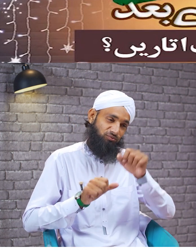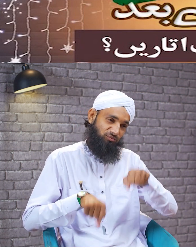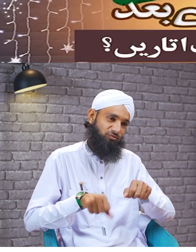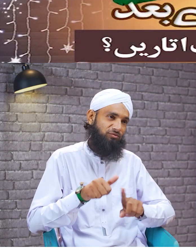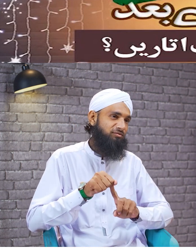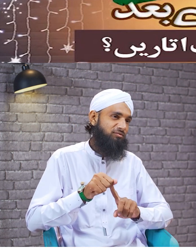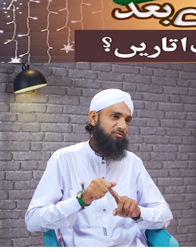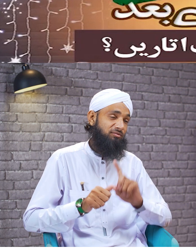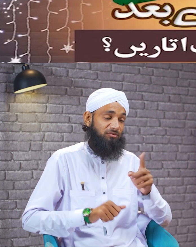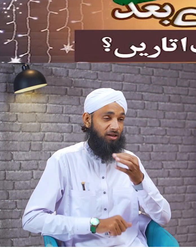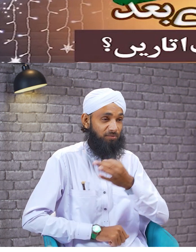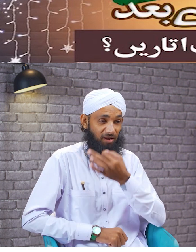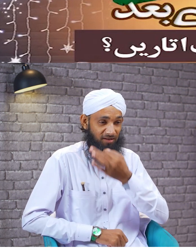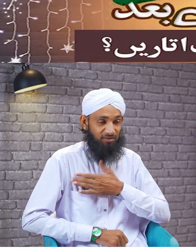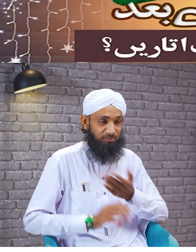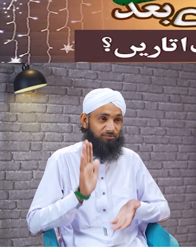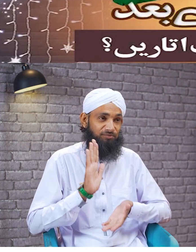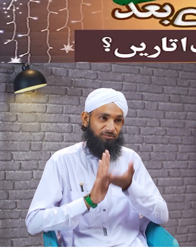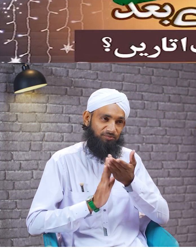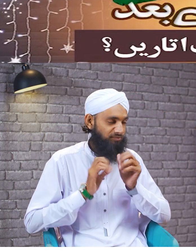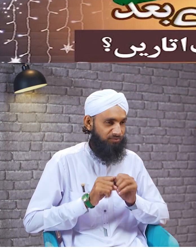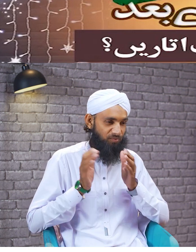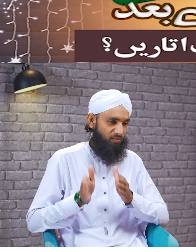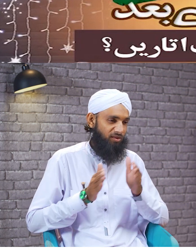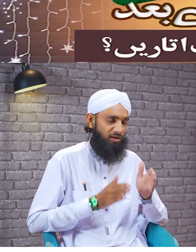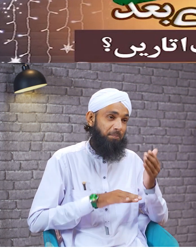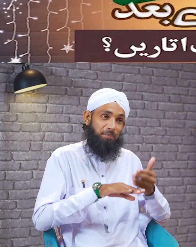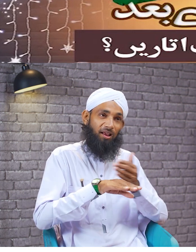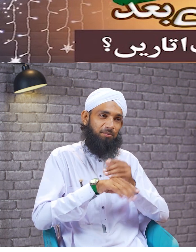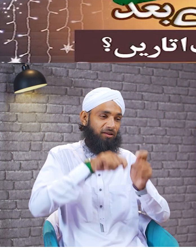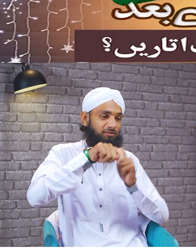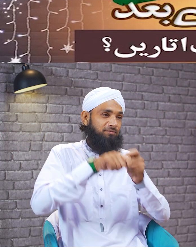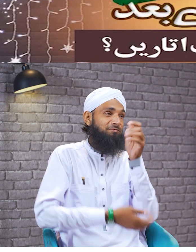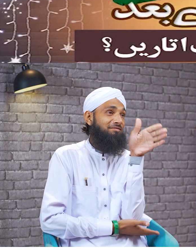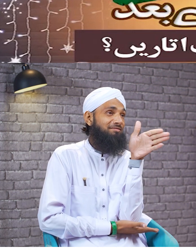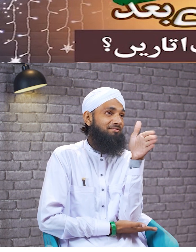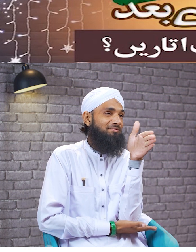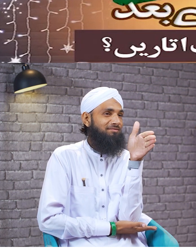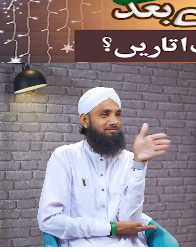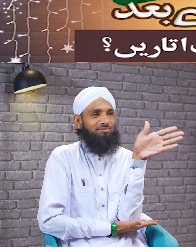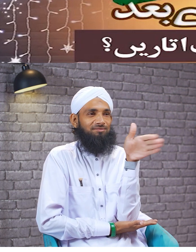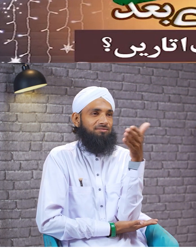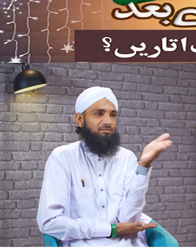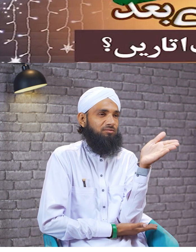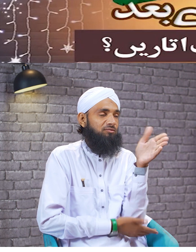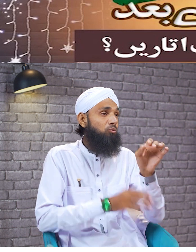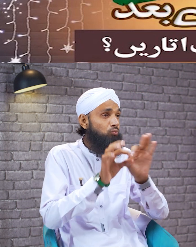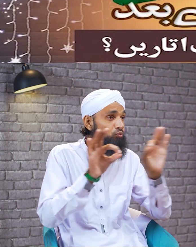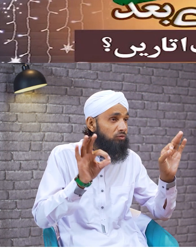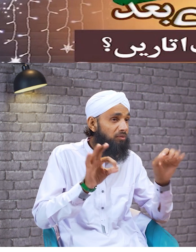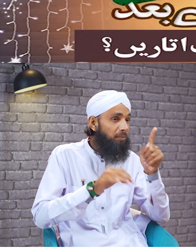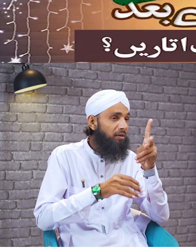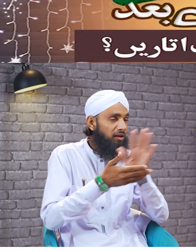करना चाहिए, ज़्यादा से ज़्यादा करना चाहिए। तो अब ये कि लगाया तो सही, अब उठा कर माज़ अल्लाह तो इधर फेंका